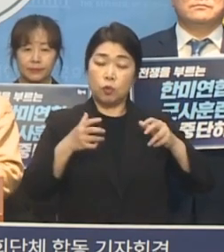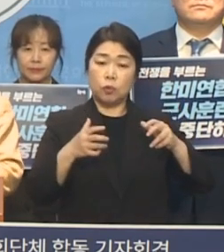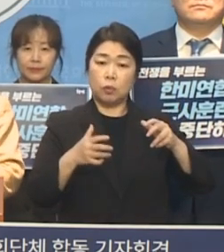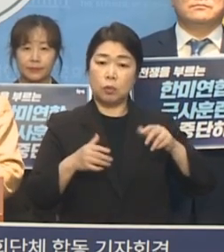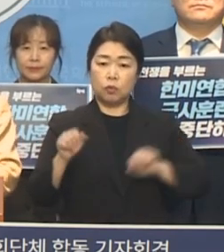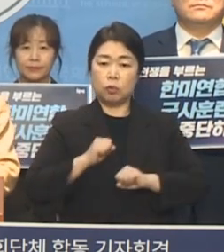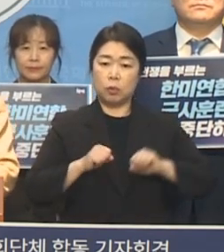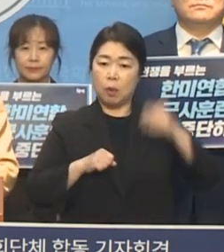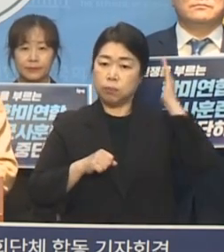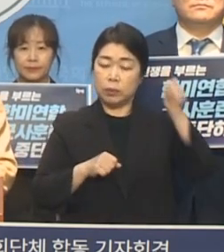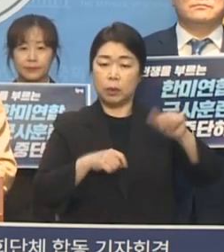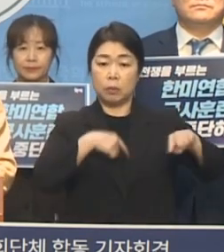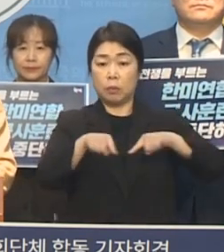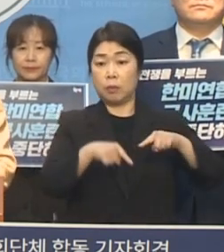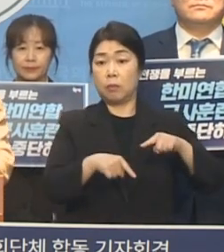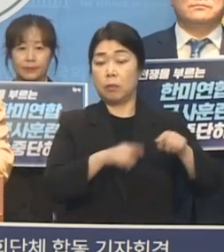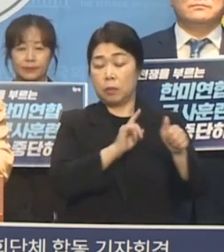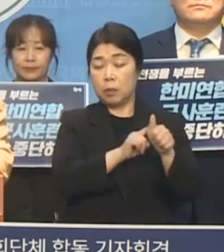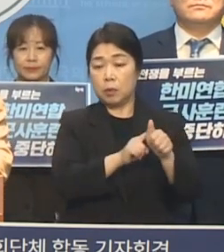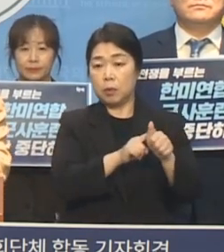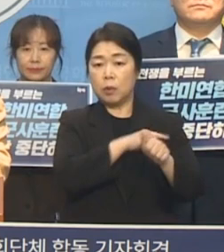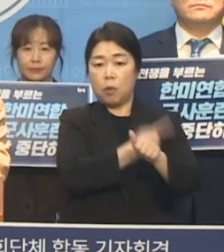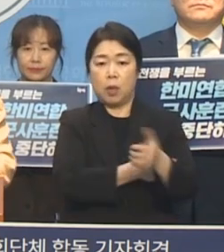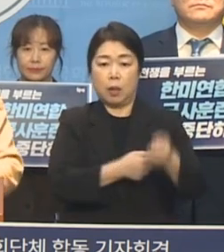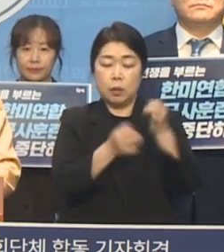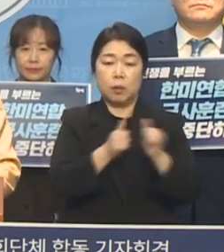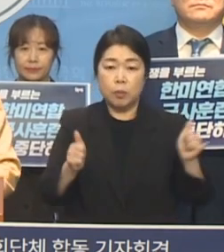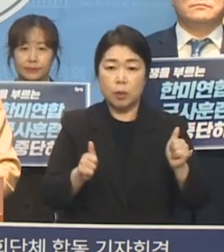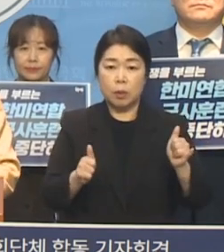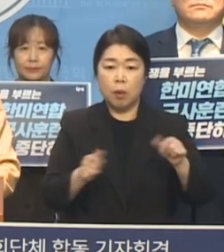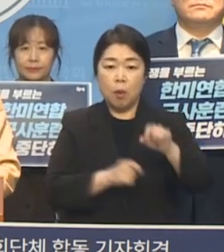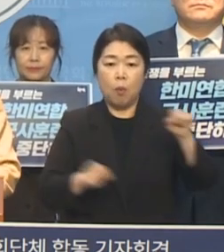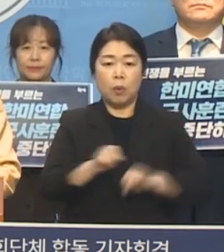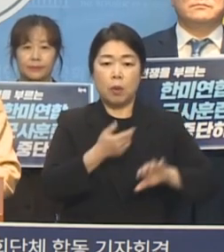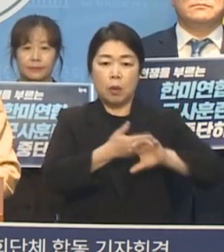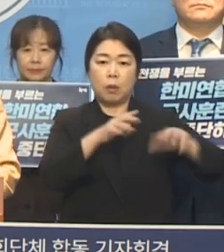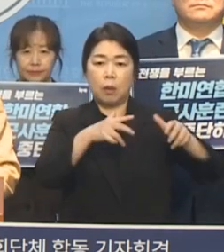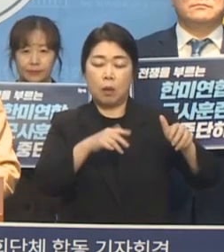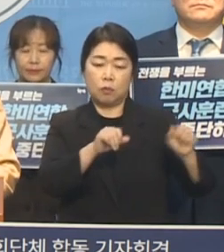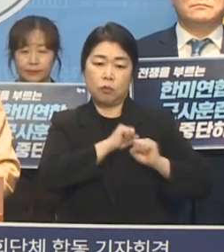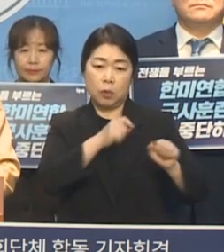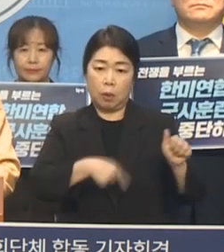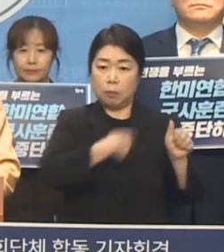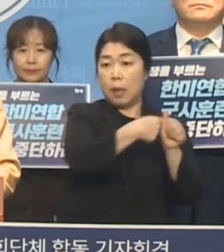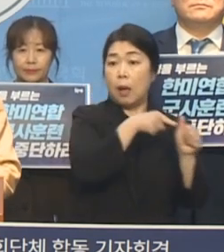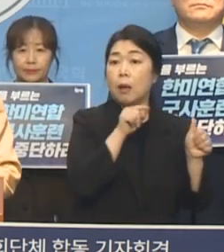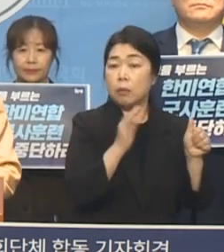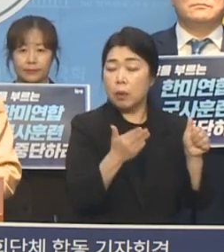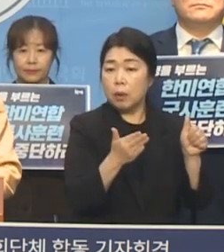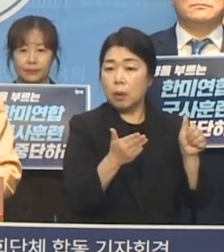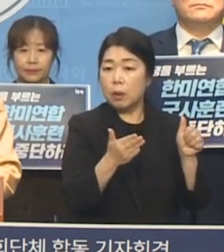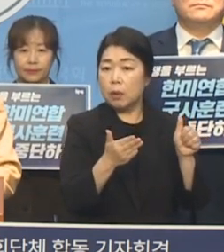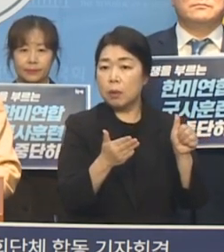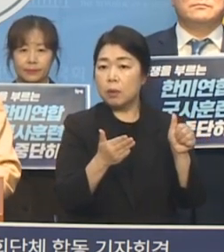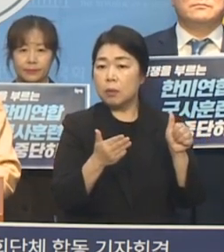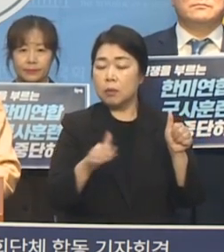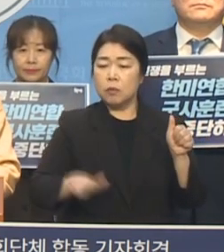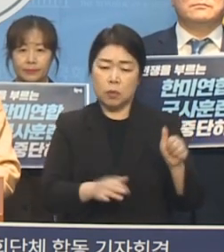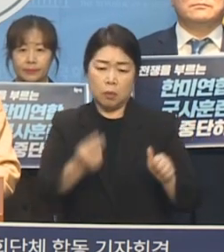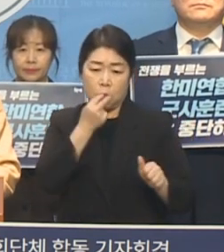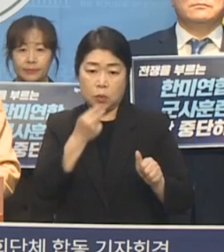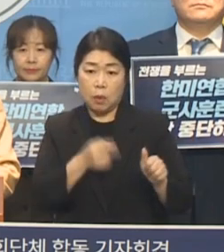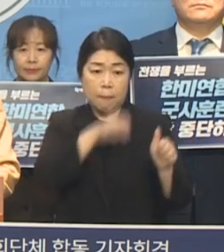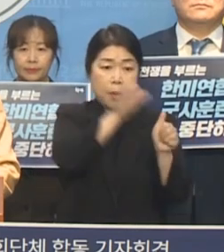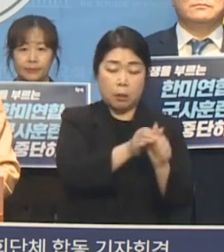전시작전권을 움켜쥐고 있는 외국 군대의 전쟁 사령부입니다. 우리의 목숨을 누가 그곳에